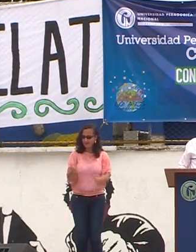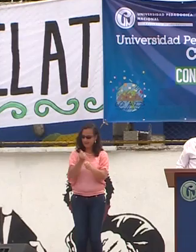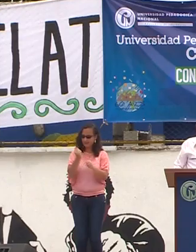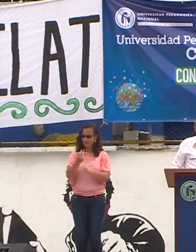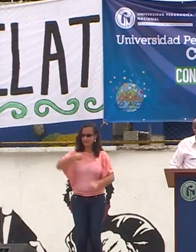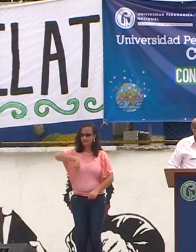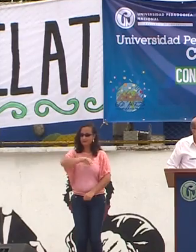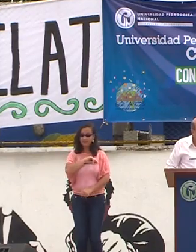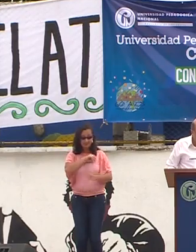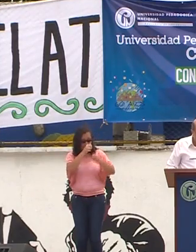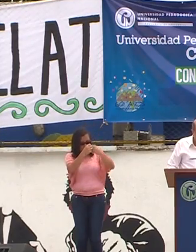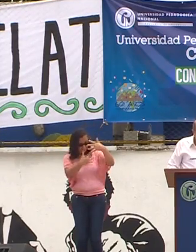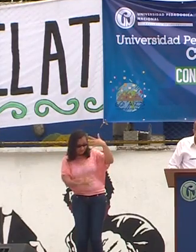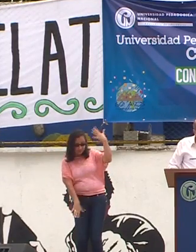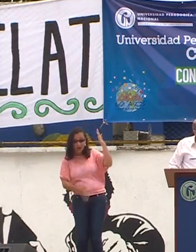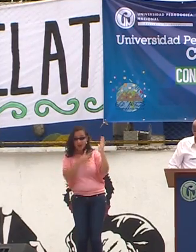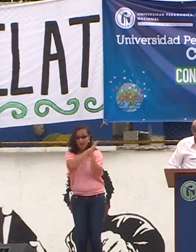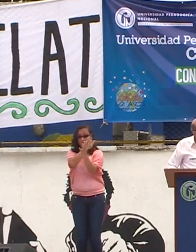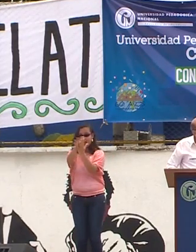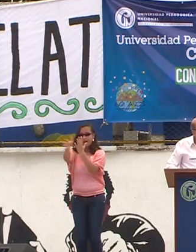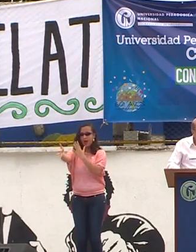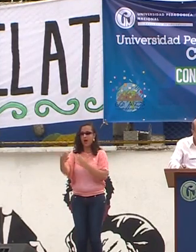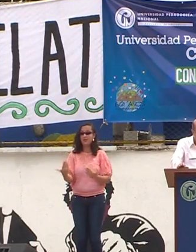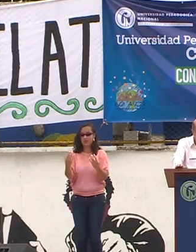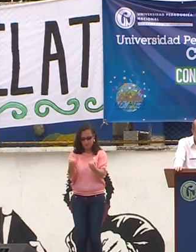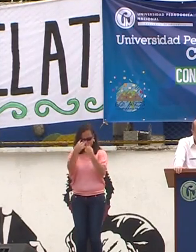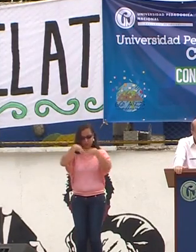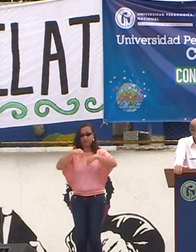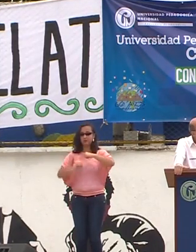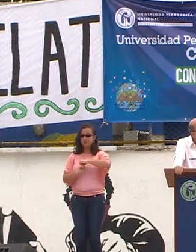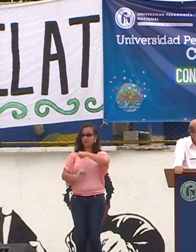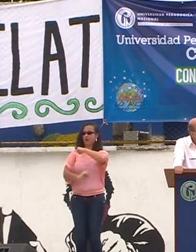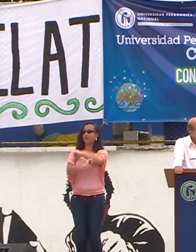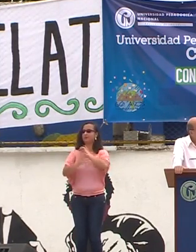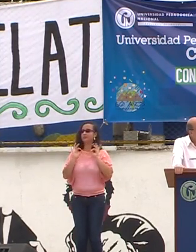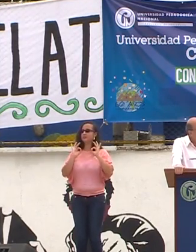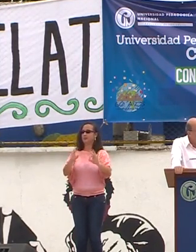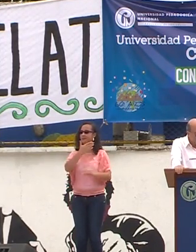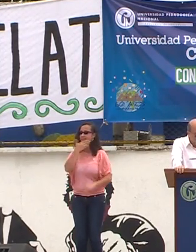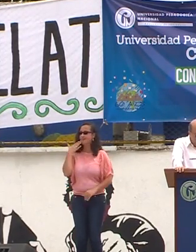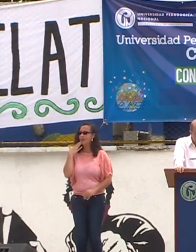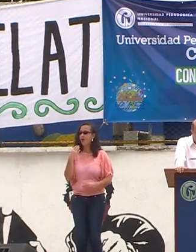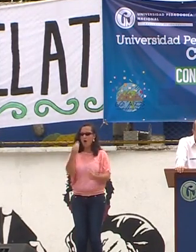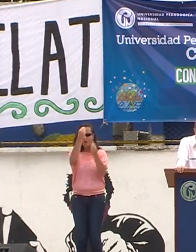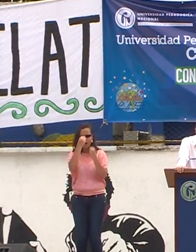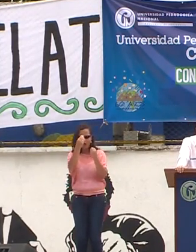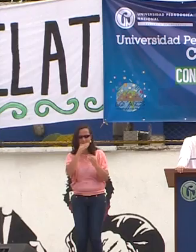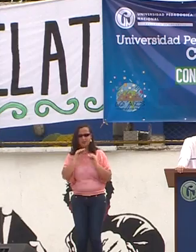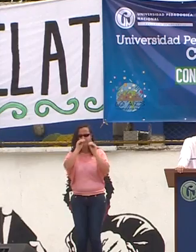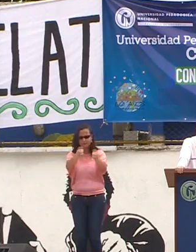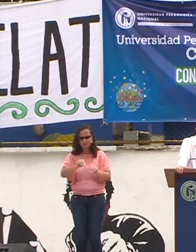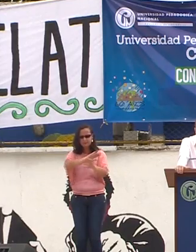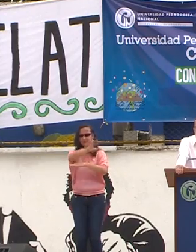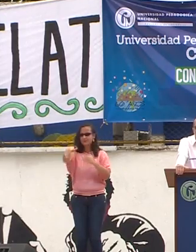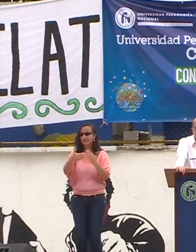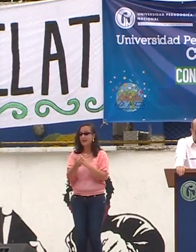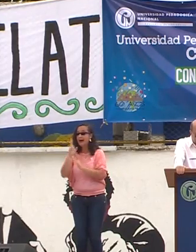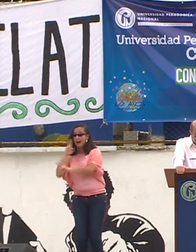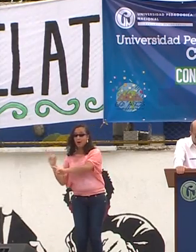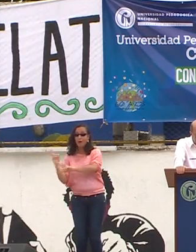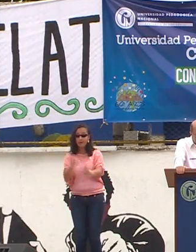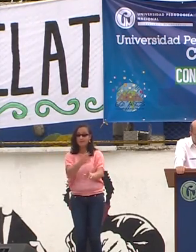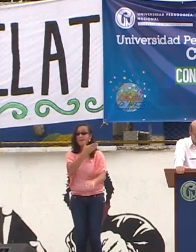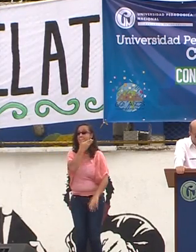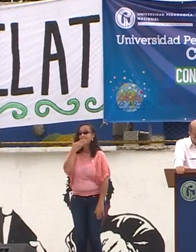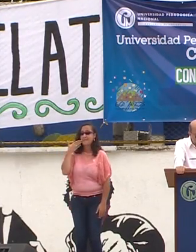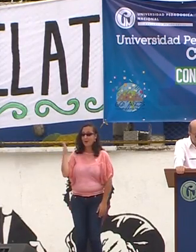nos dará muchas fuerzas, más formación, más reconocimiento, más